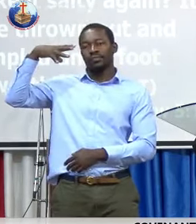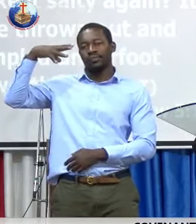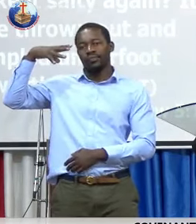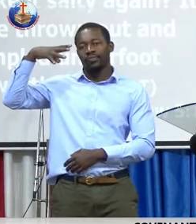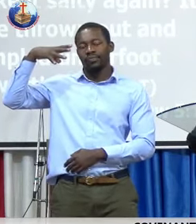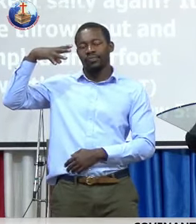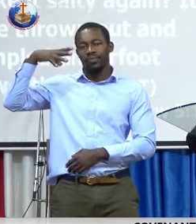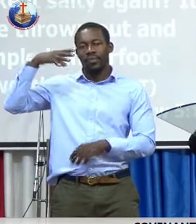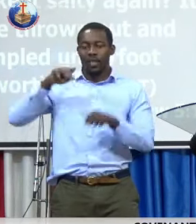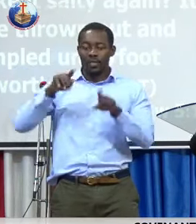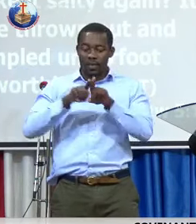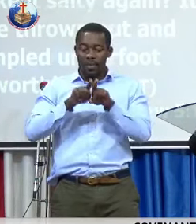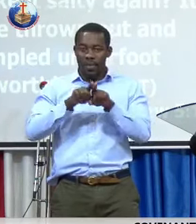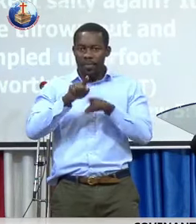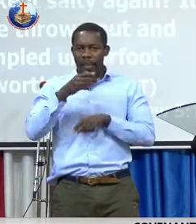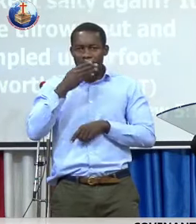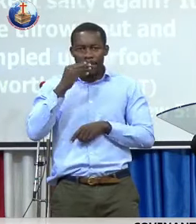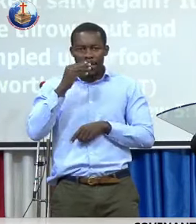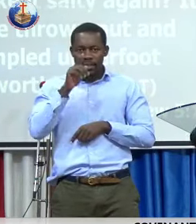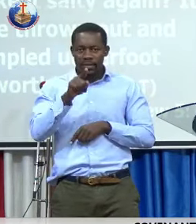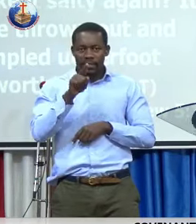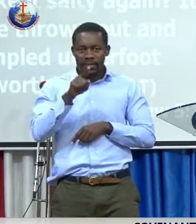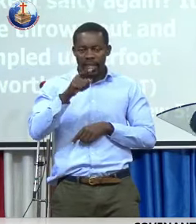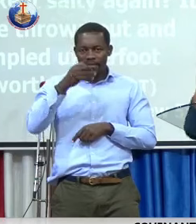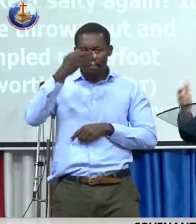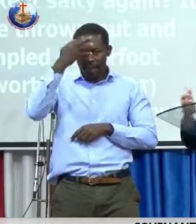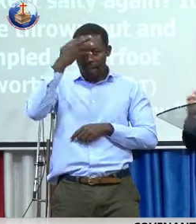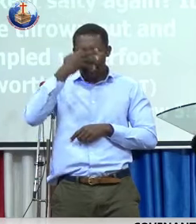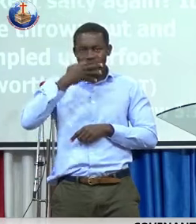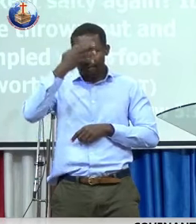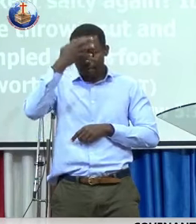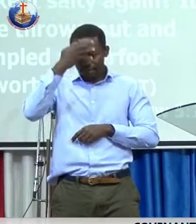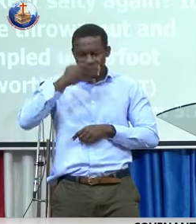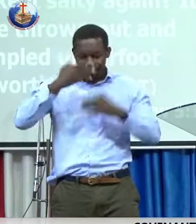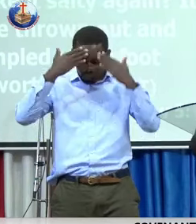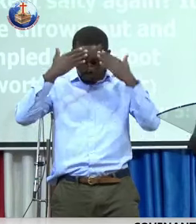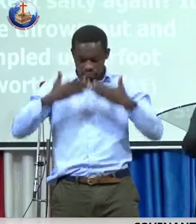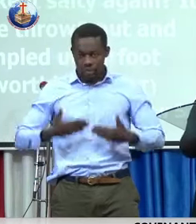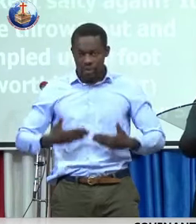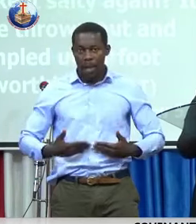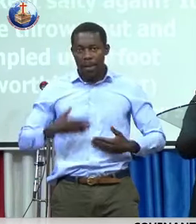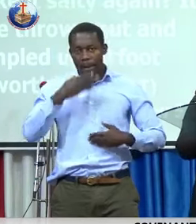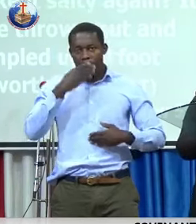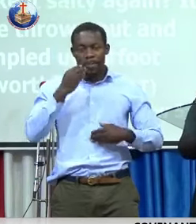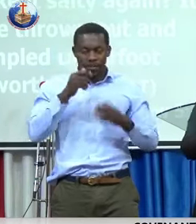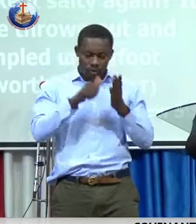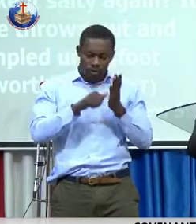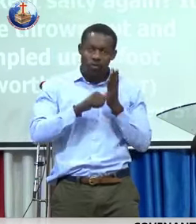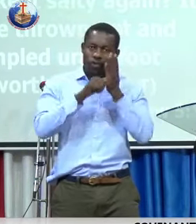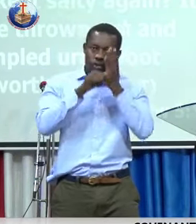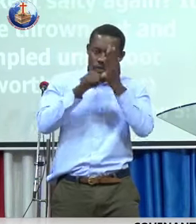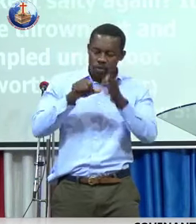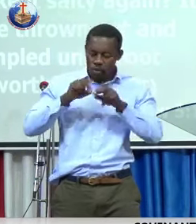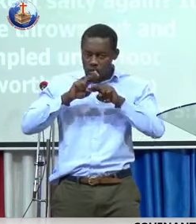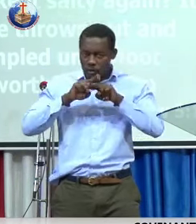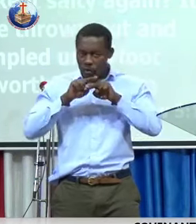ulimwengu. And we are meant to maintain our identity as the salt and the light of the world. Na tunafaa kuendelea kudhihirisha hali kwamba sisi ni